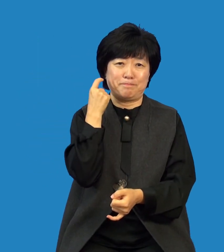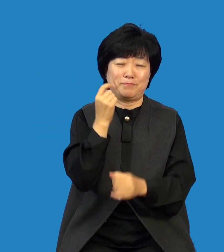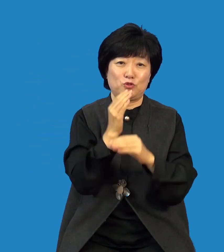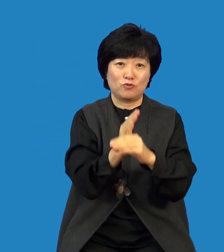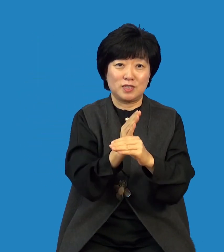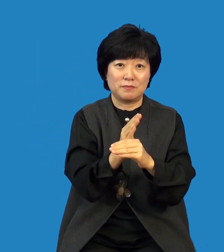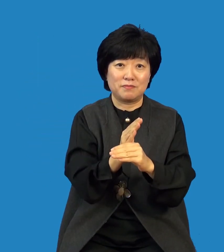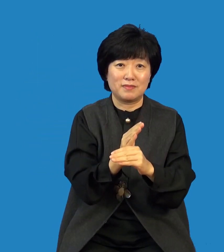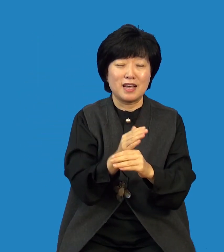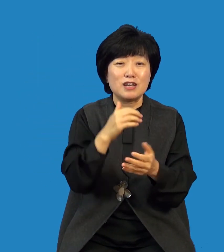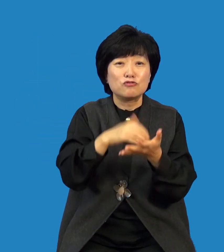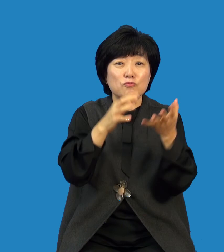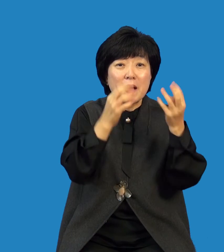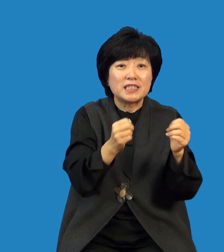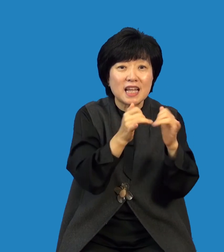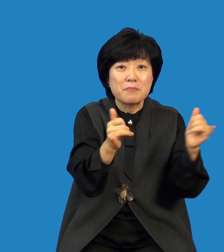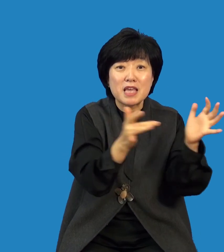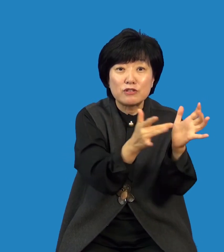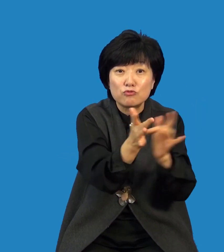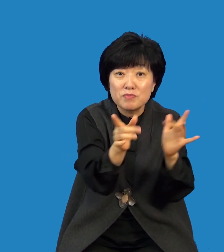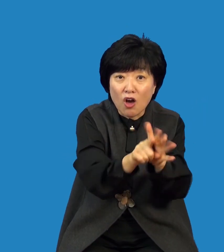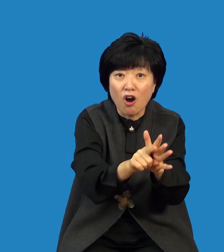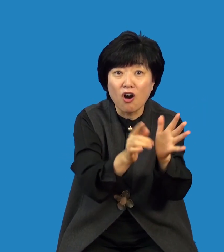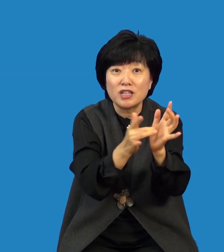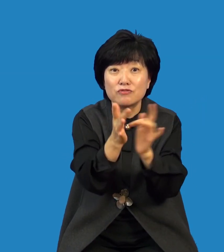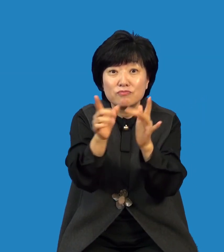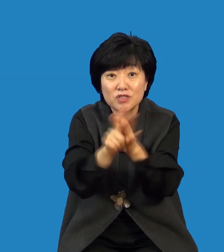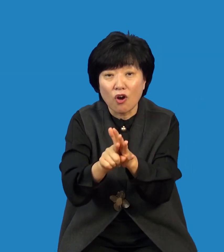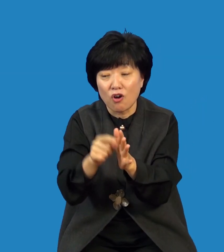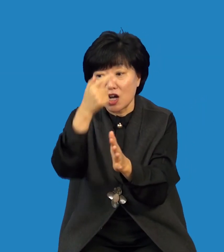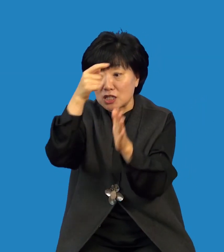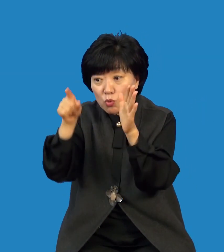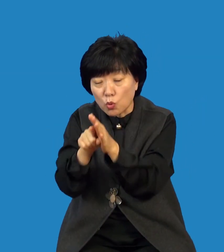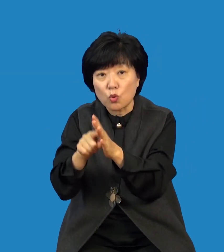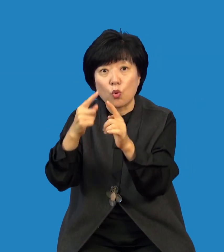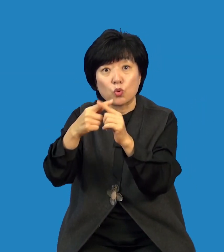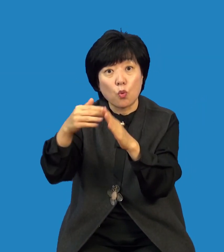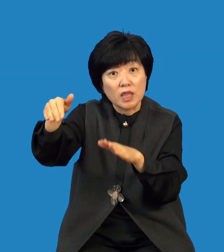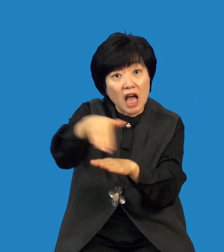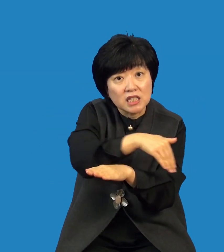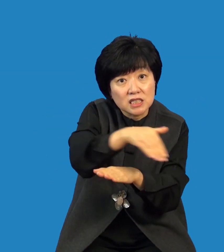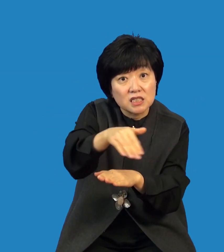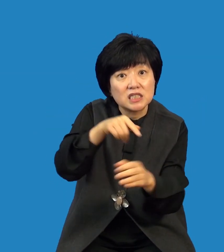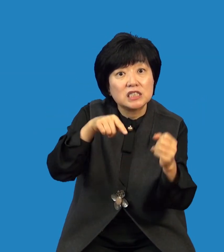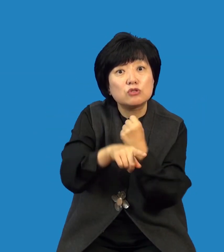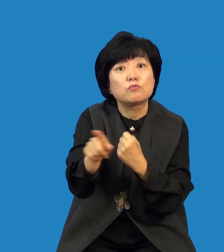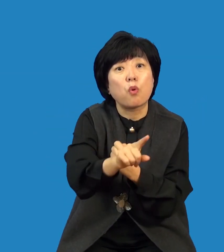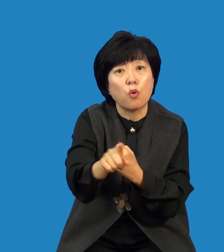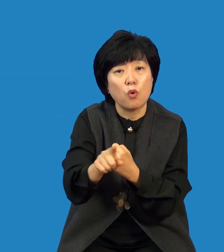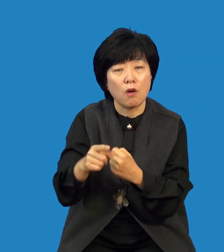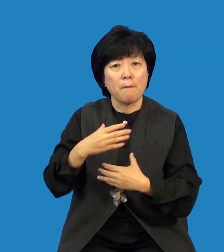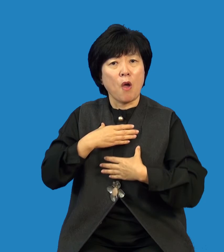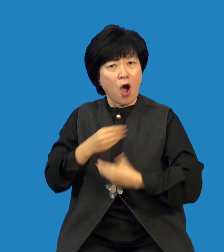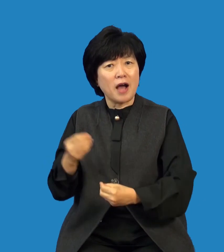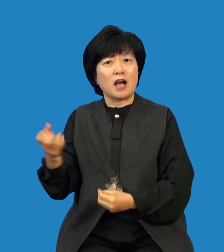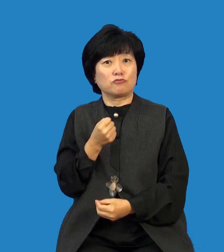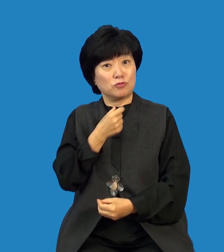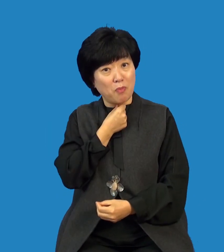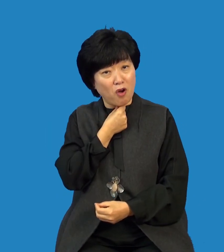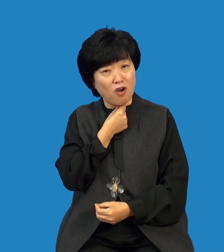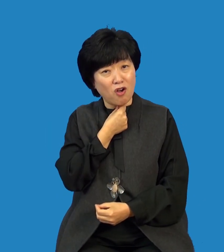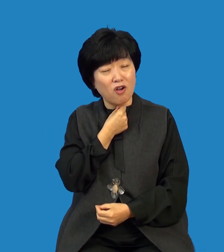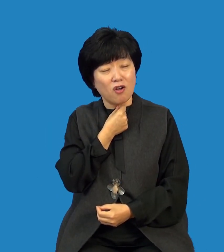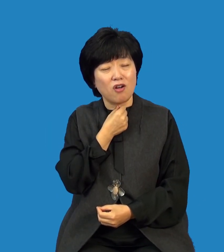사람들이 예수 앞으로 나오고 수많은 사람들이 기독교를 받아들이고 교회에 나오는 이유가 이거 얻기 위해서 나오는 거 아니에요? 물론